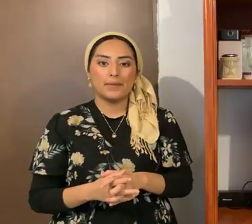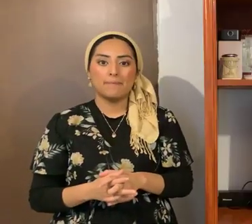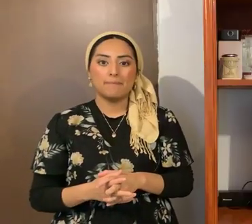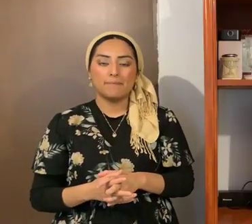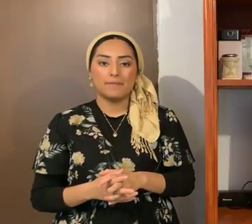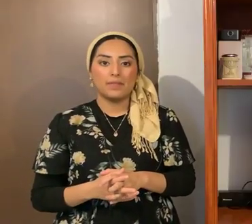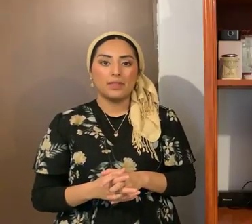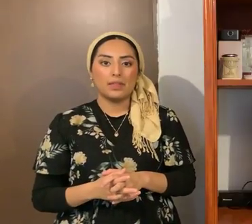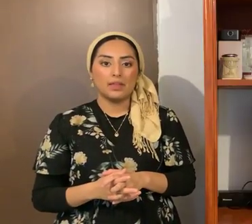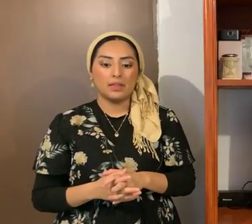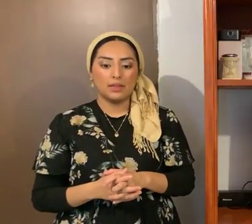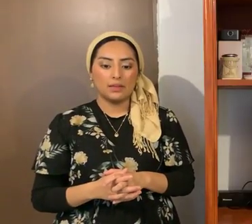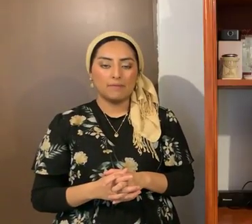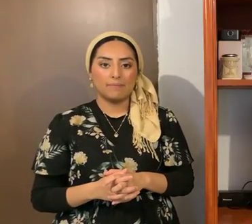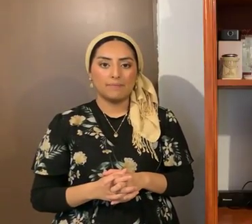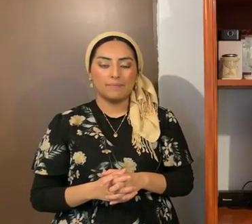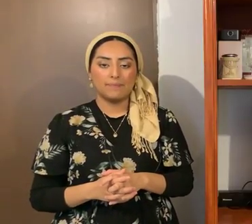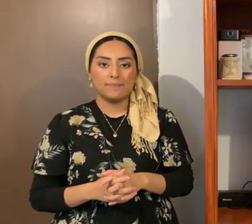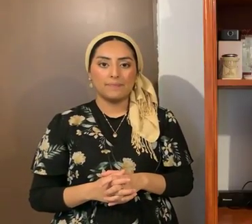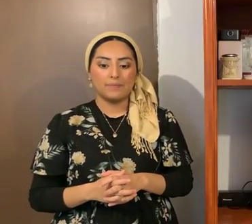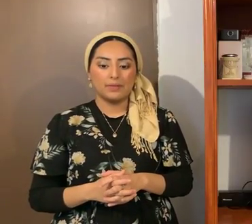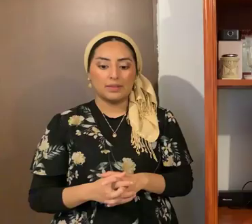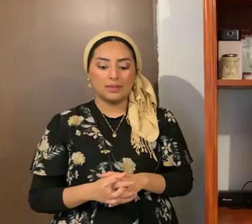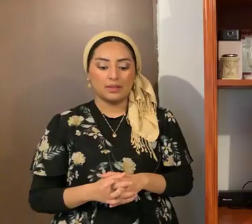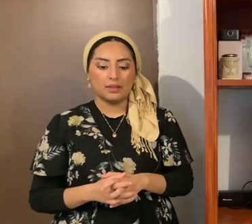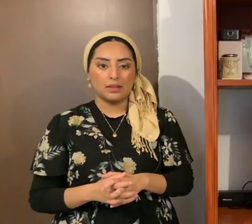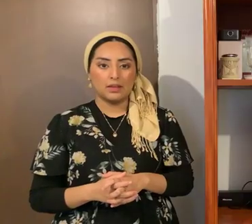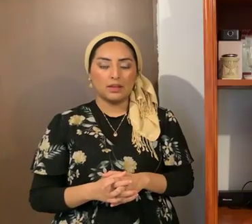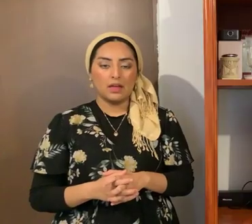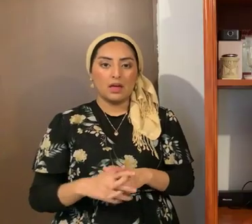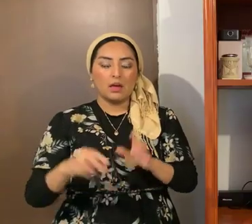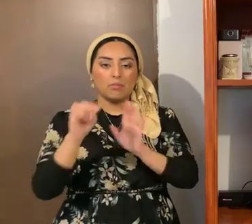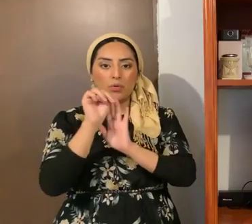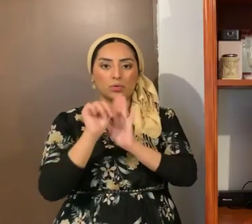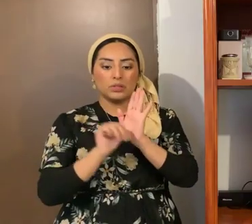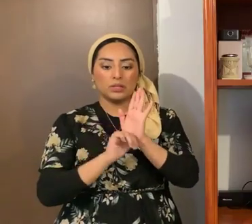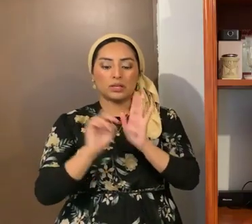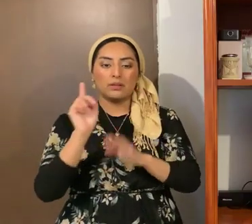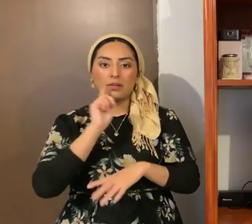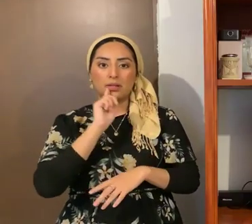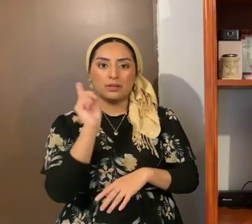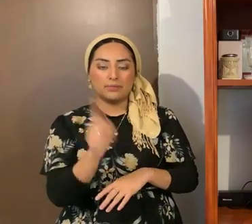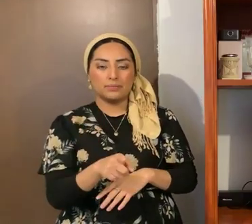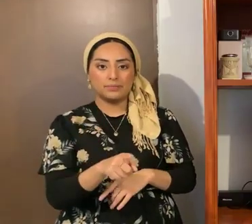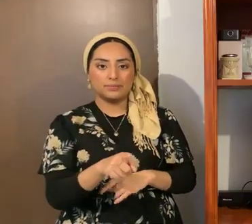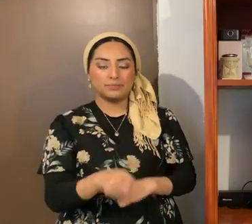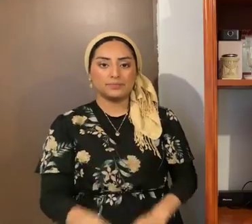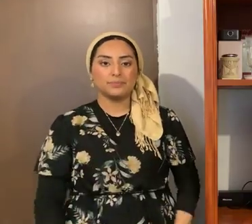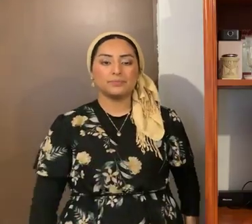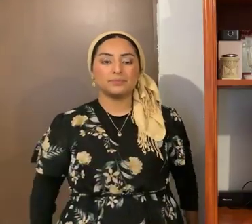Él se puso en medio, aleluya, por órdenes de Moshe, el ungido de Yahweh.